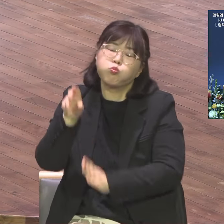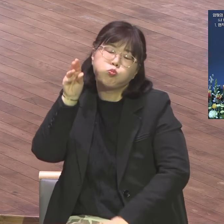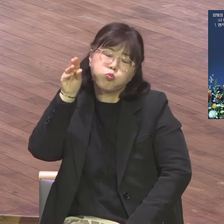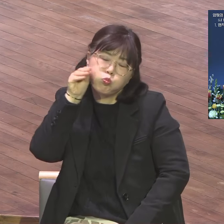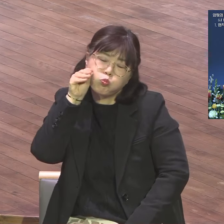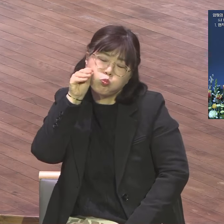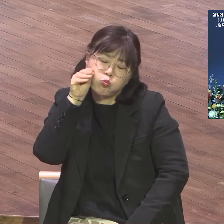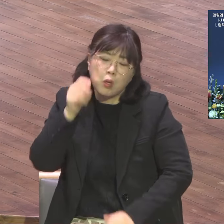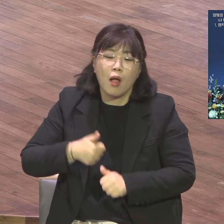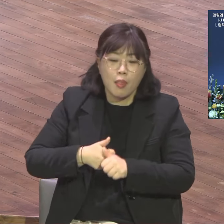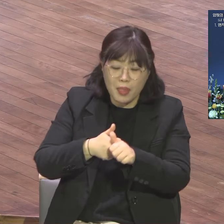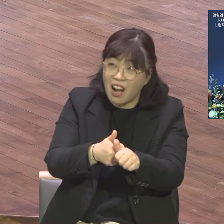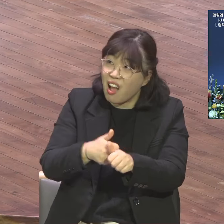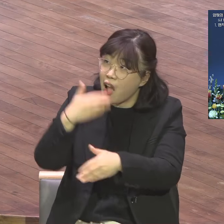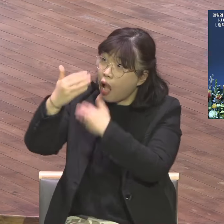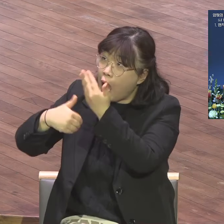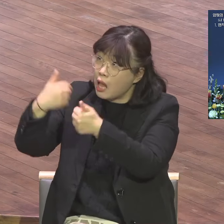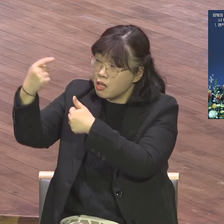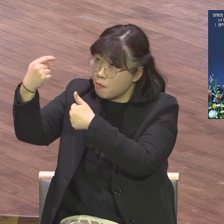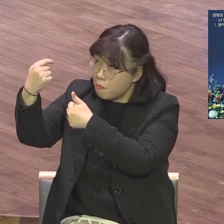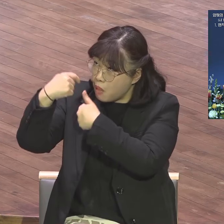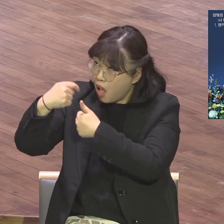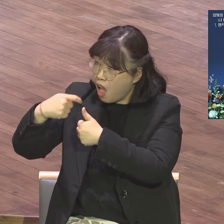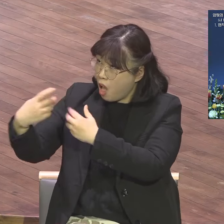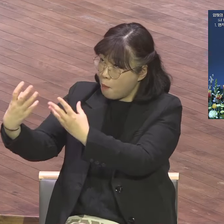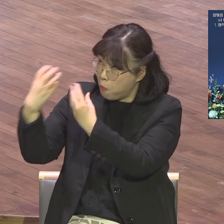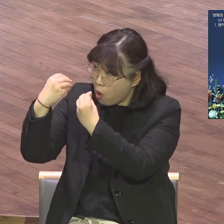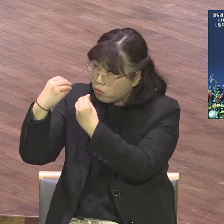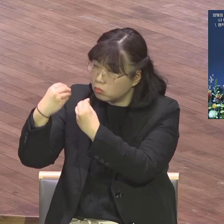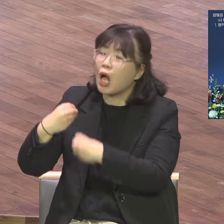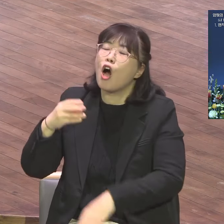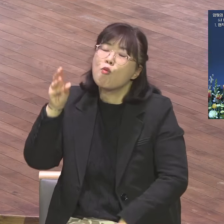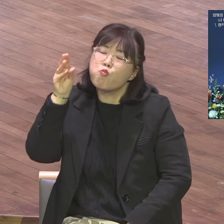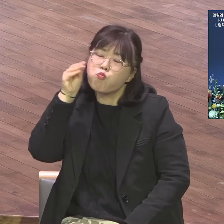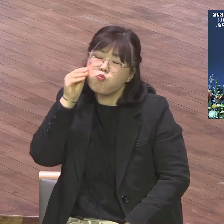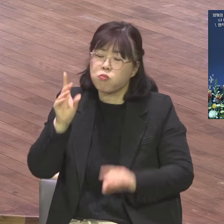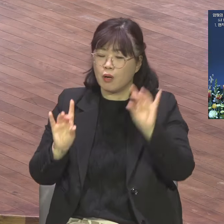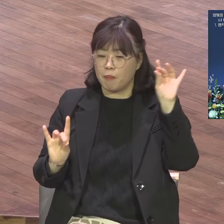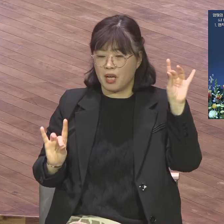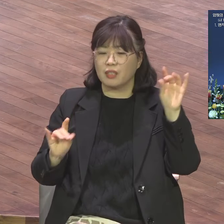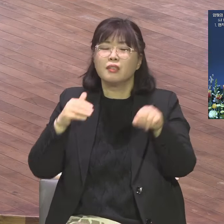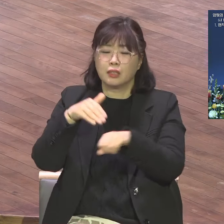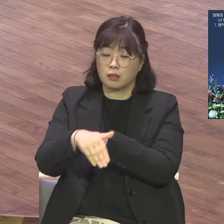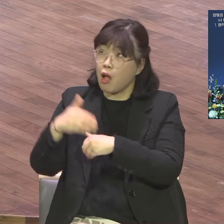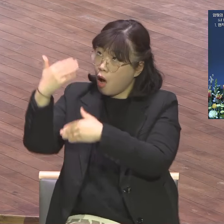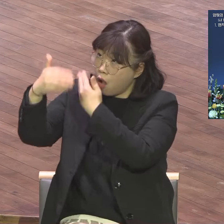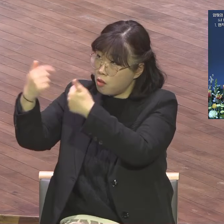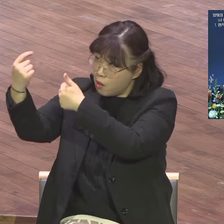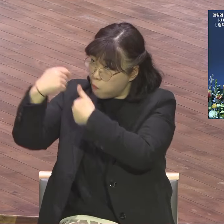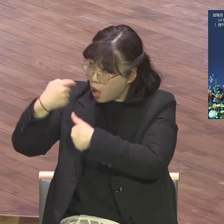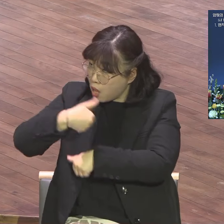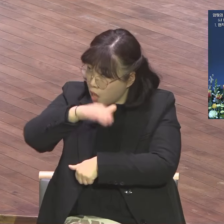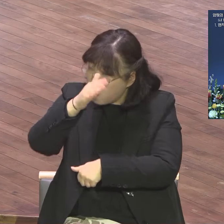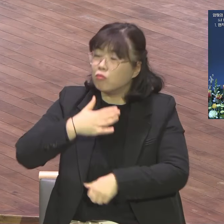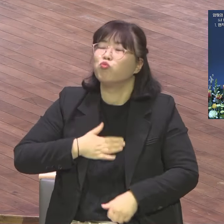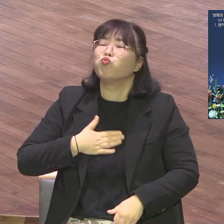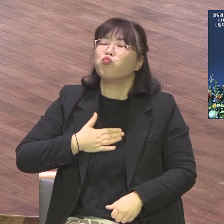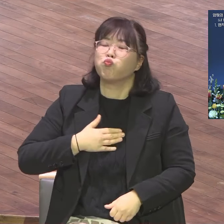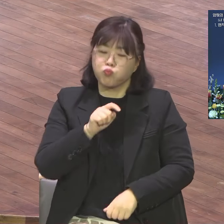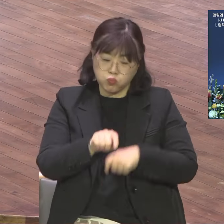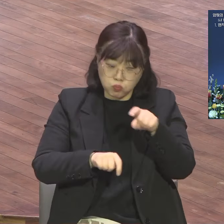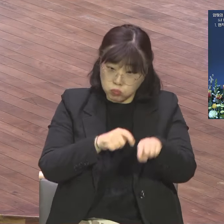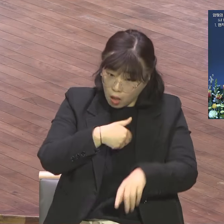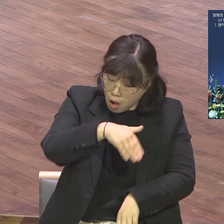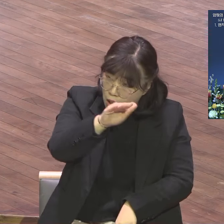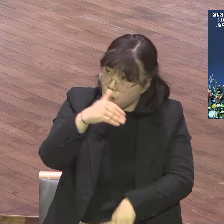오고 멈추라면 멈추는 그런 신앙도 하겠단 말이 이 그 말이. 그래서 중요한 것이 바로